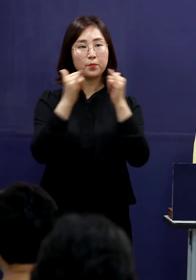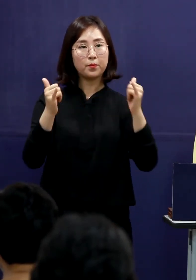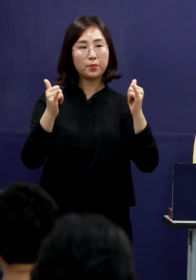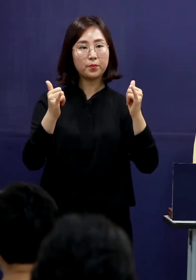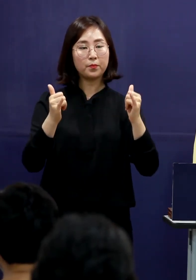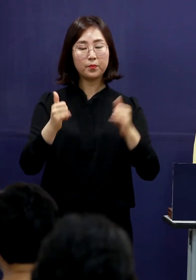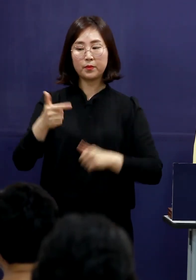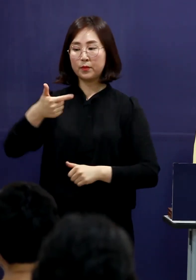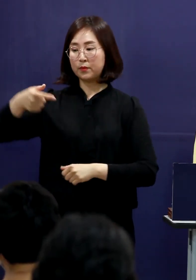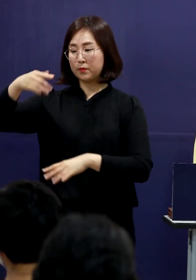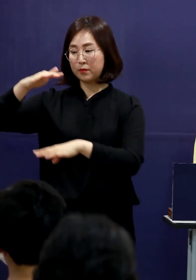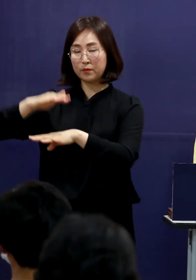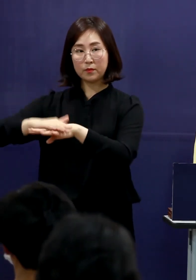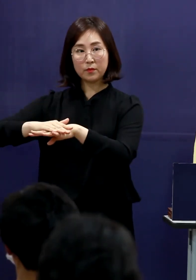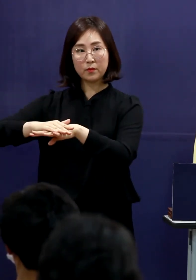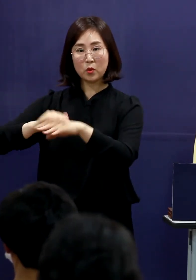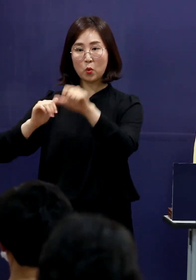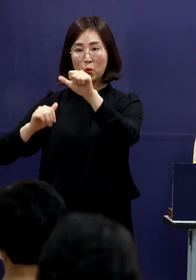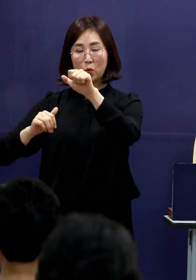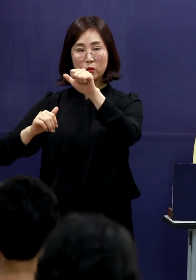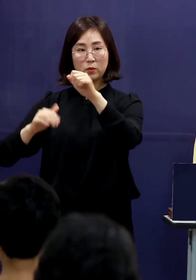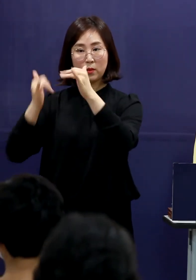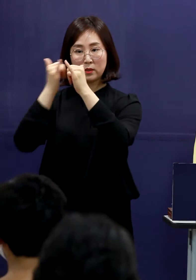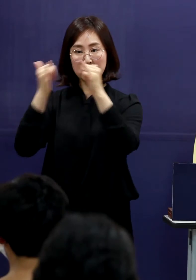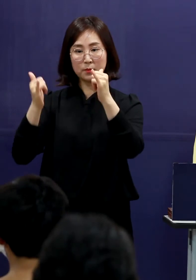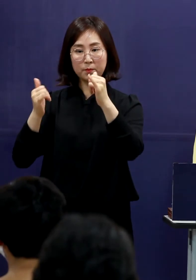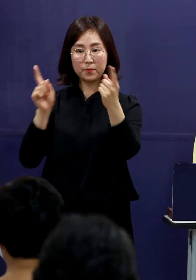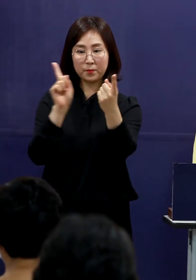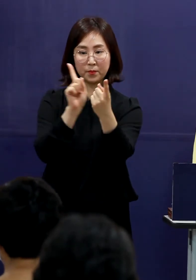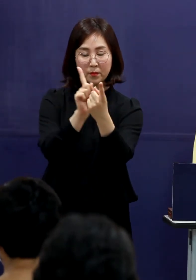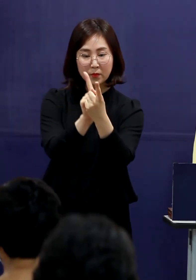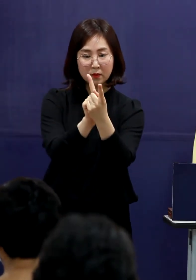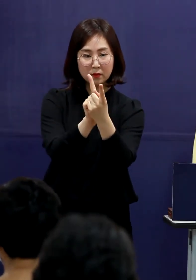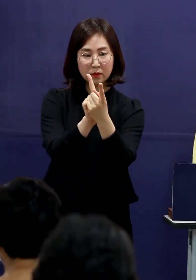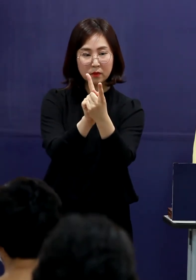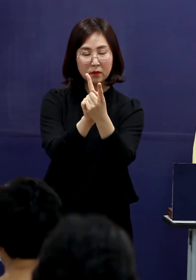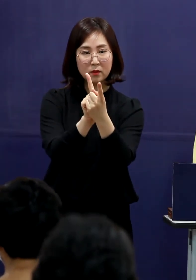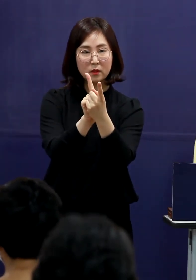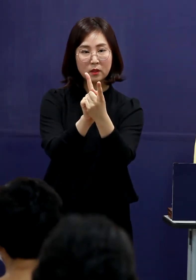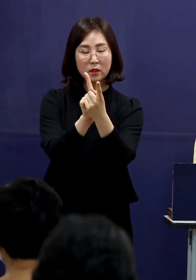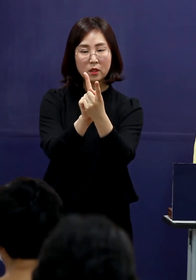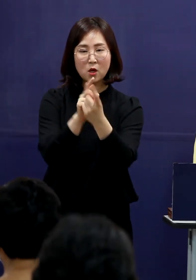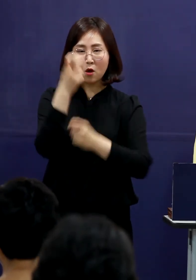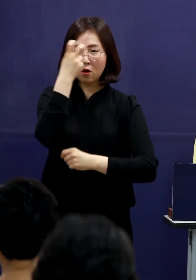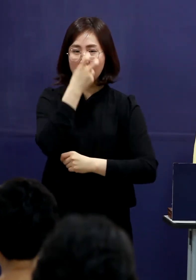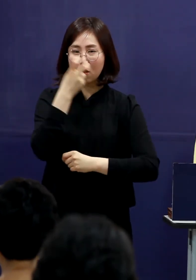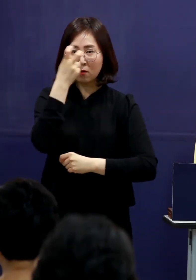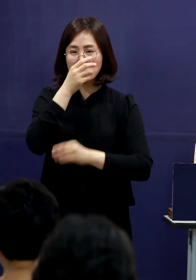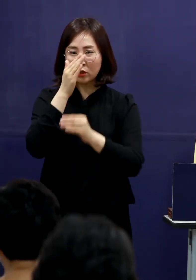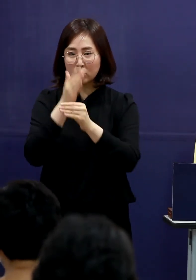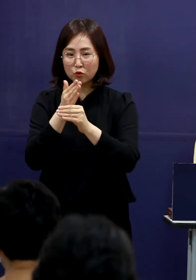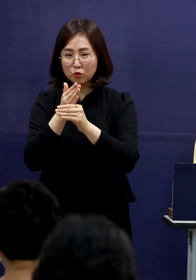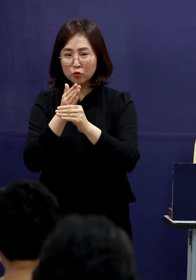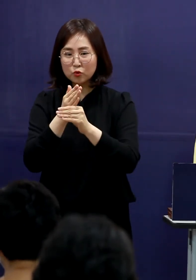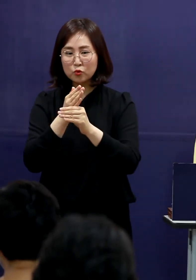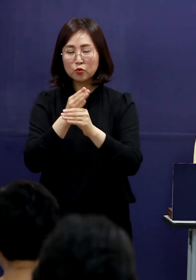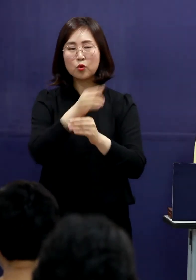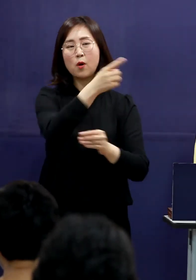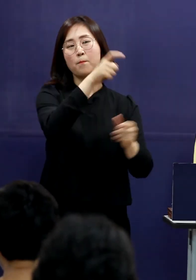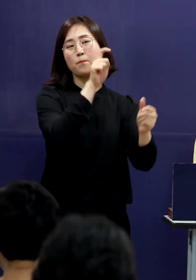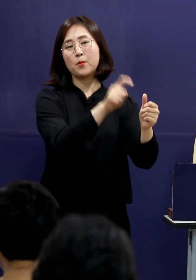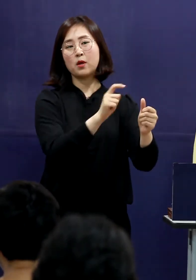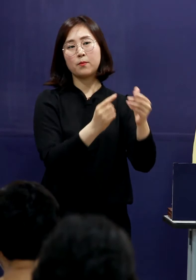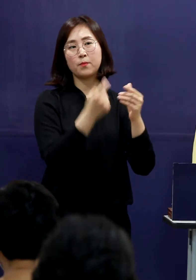대전시 55번 확진자와 접촉하신 분들을 검사하는 과정에서 양성으로 밝혀졌습니다.